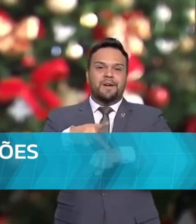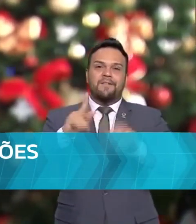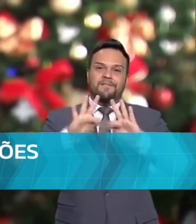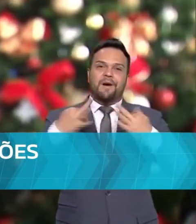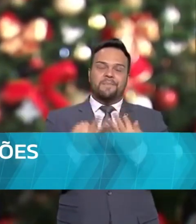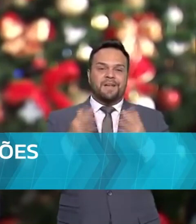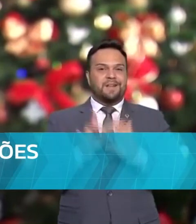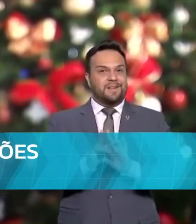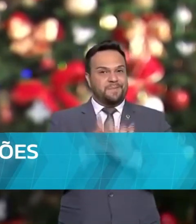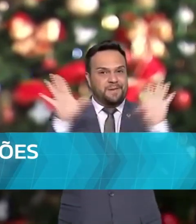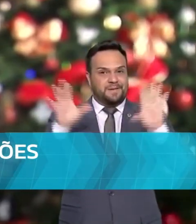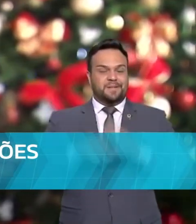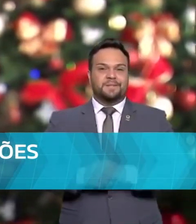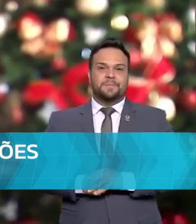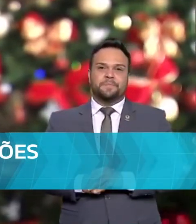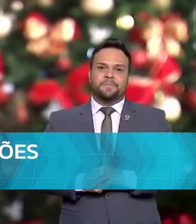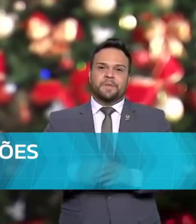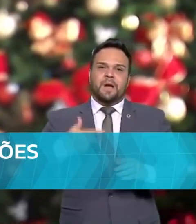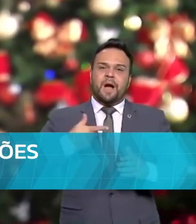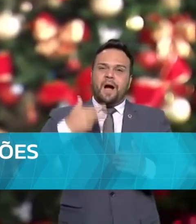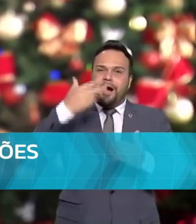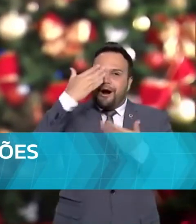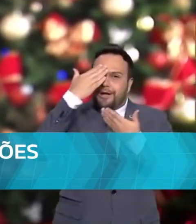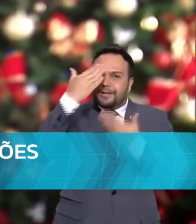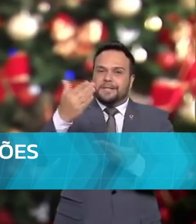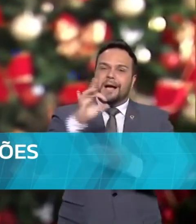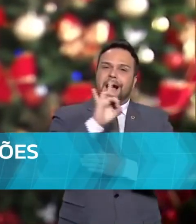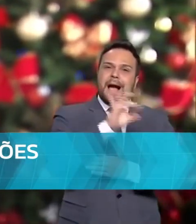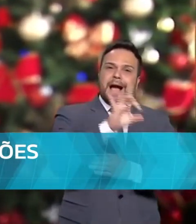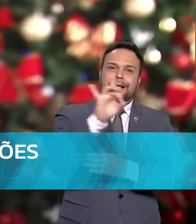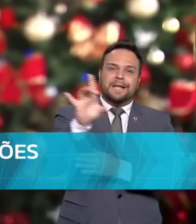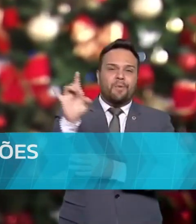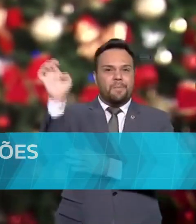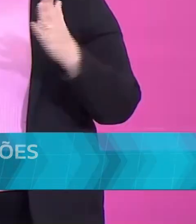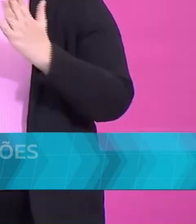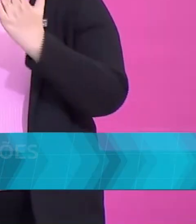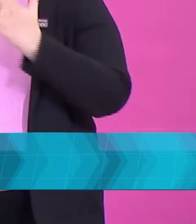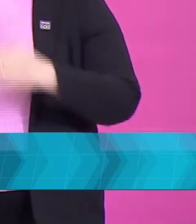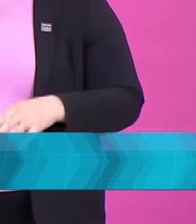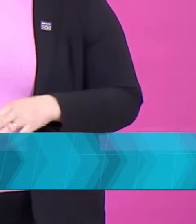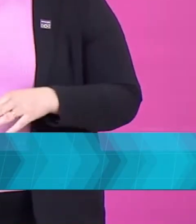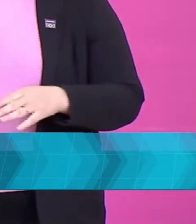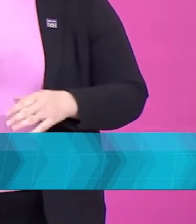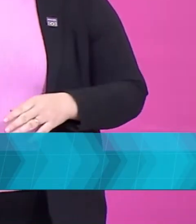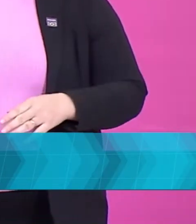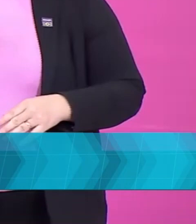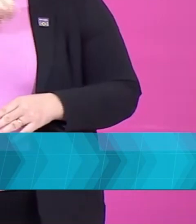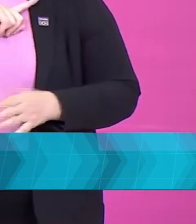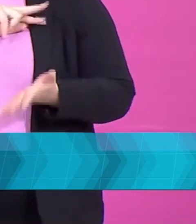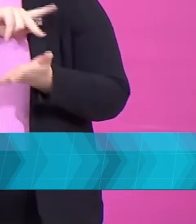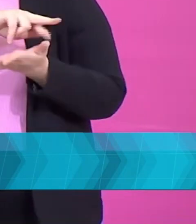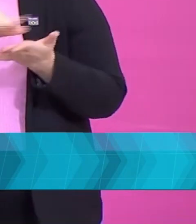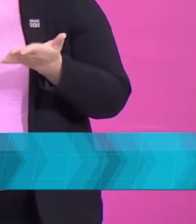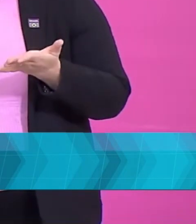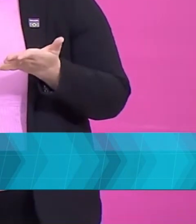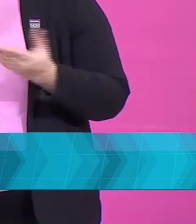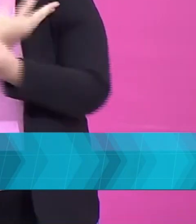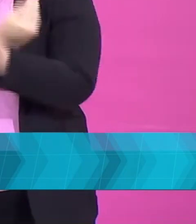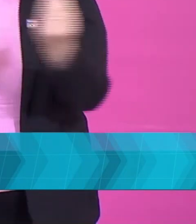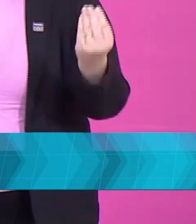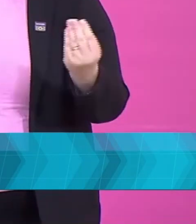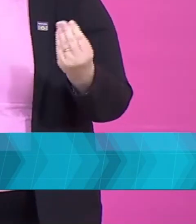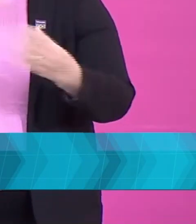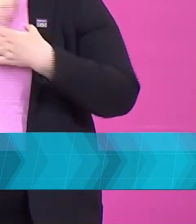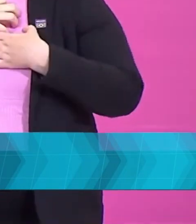sociedade e, assim, tornar o país um lugar melhor para todos. Somos muitas e somos